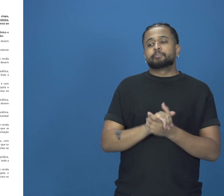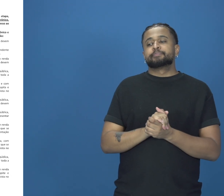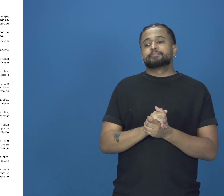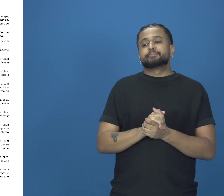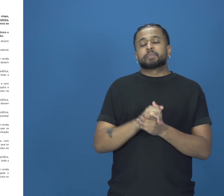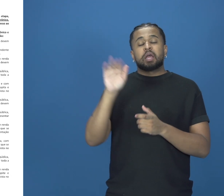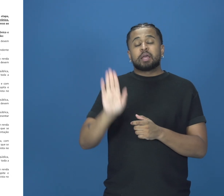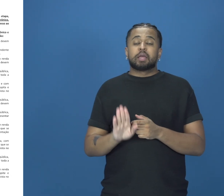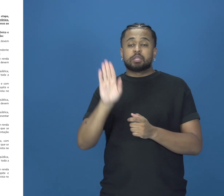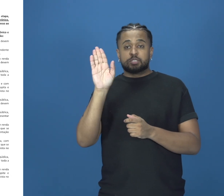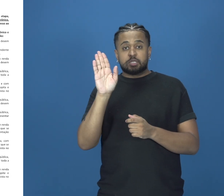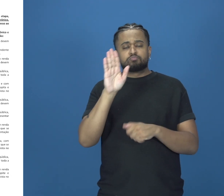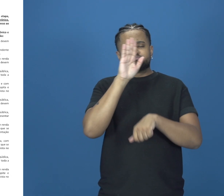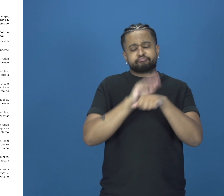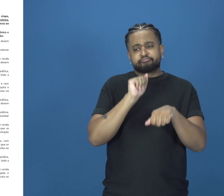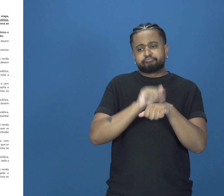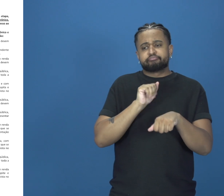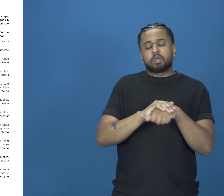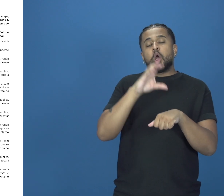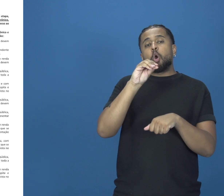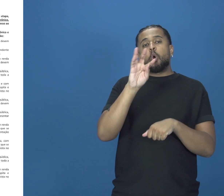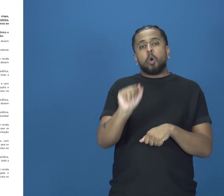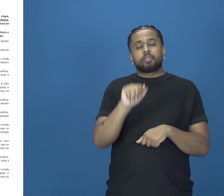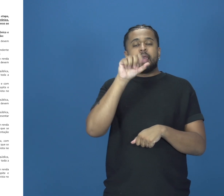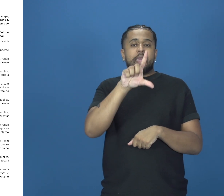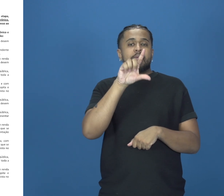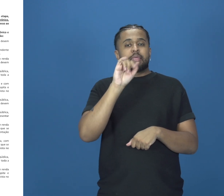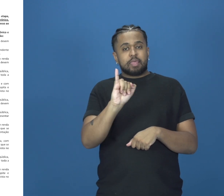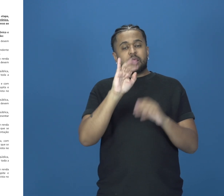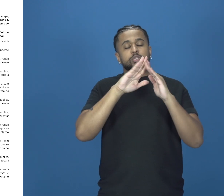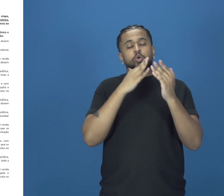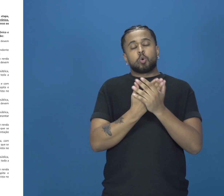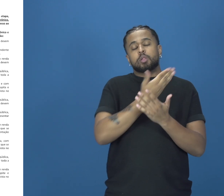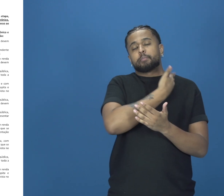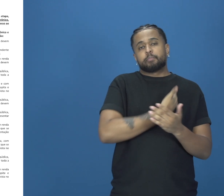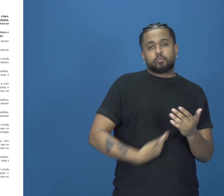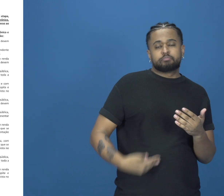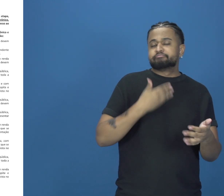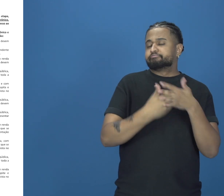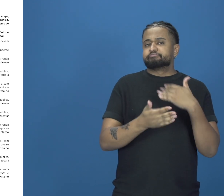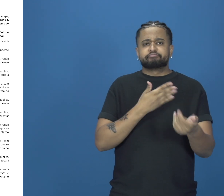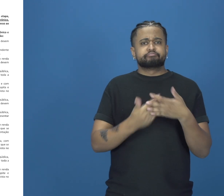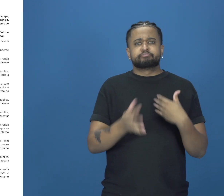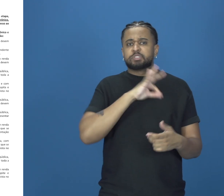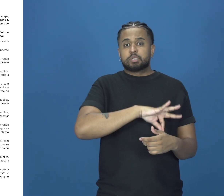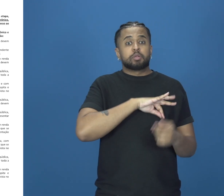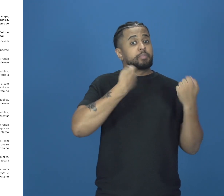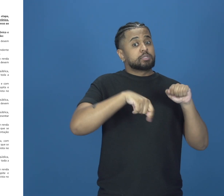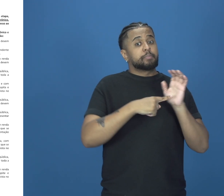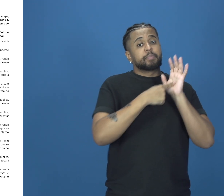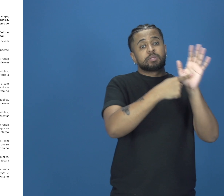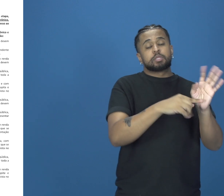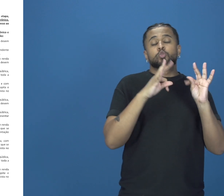8.3.2.1. Os candidatos convocados na cota LI Escola Pública, independente da renda, devem